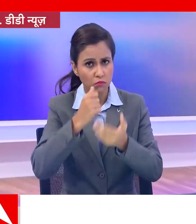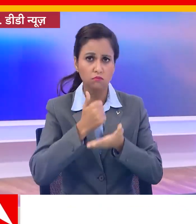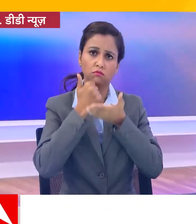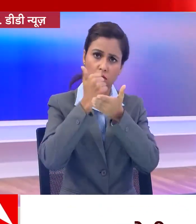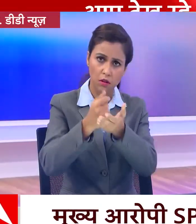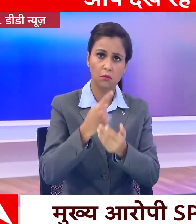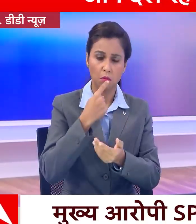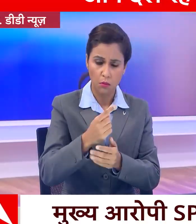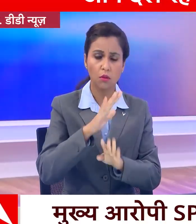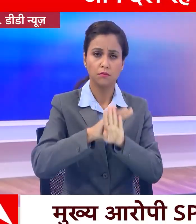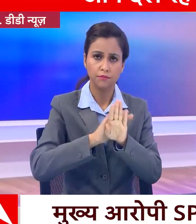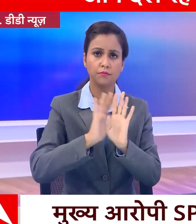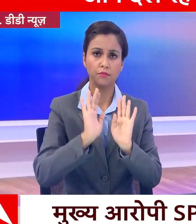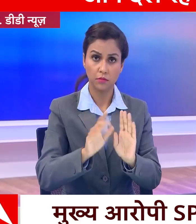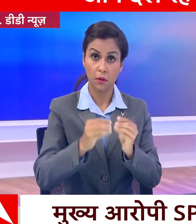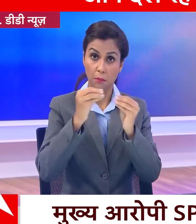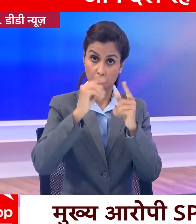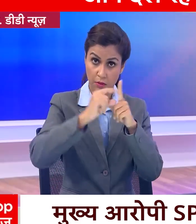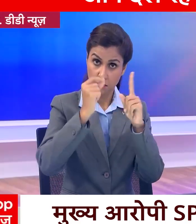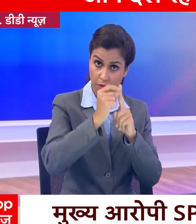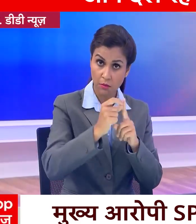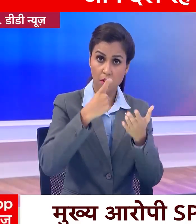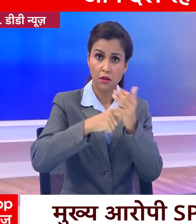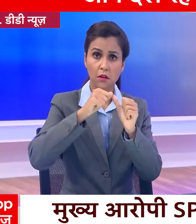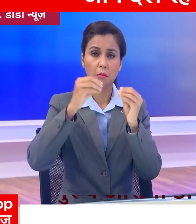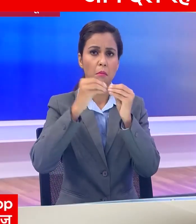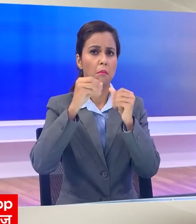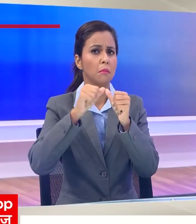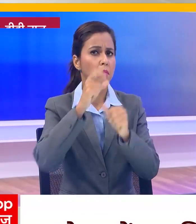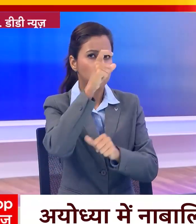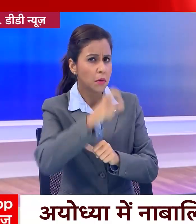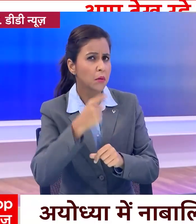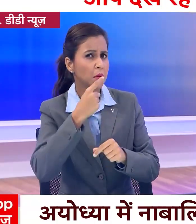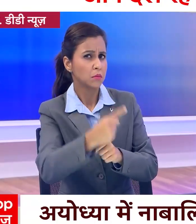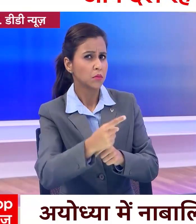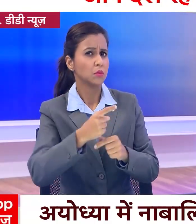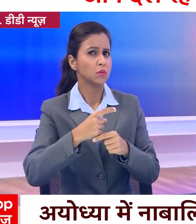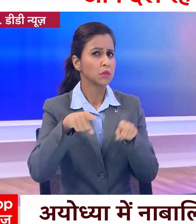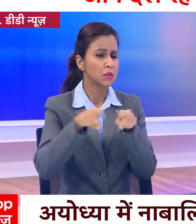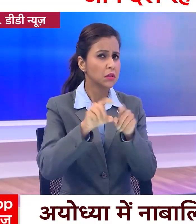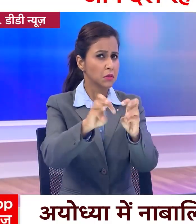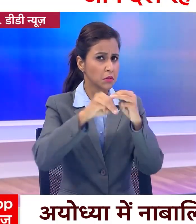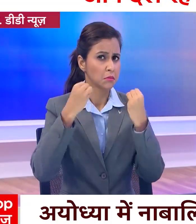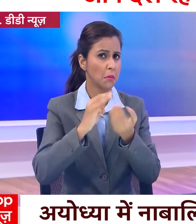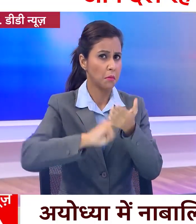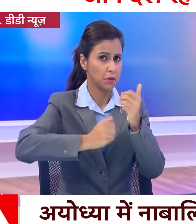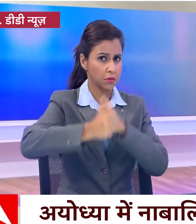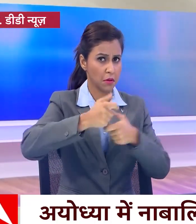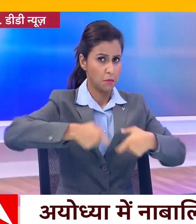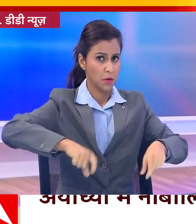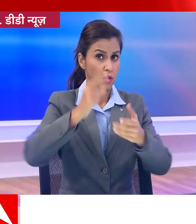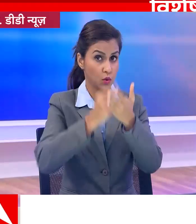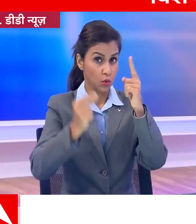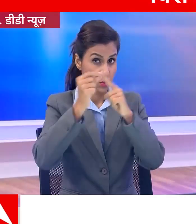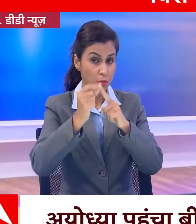सहायता का आश्वासन दिया भाजपा राज्यसभा सांसद बाबूराम निषद के नेतृत्व वाले इस प्रतिनिधि मंडल में उत्तर